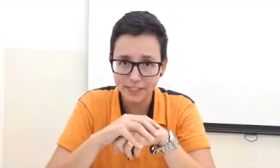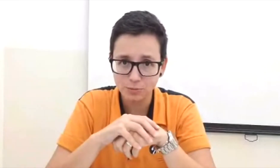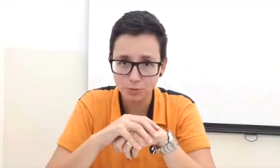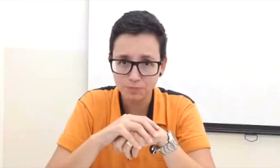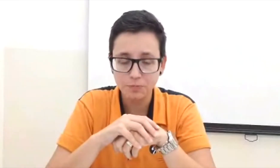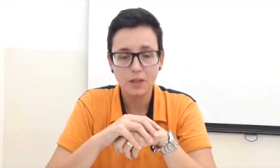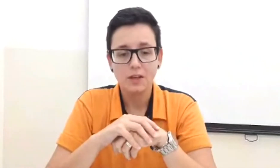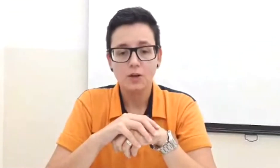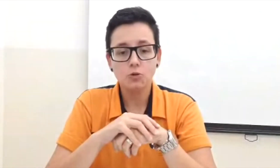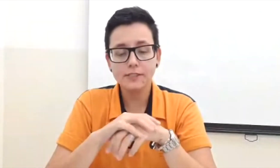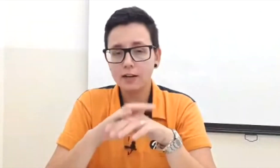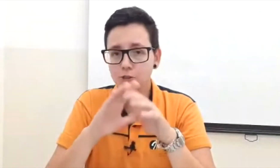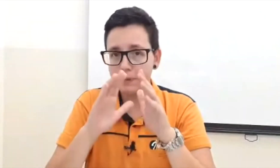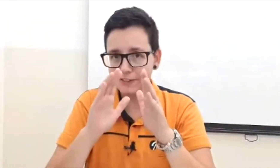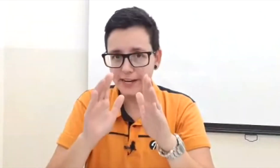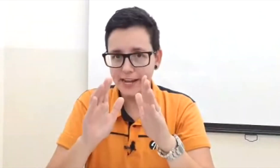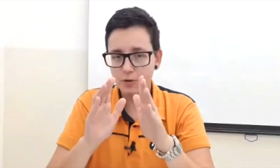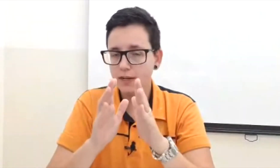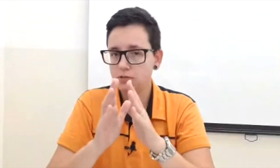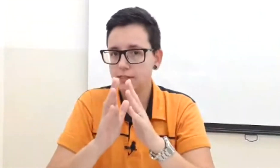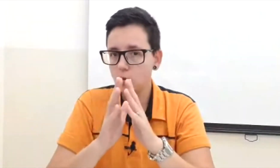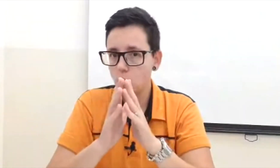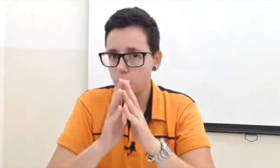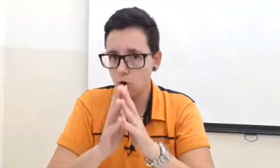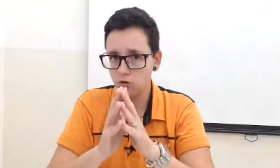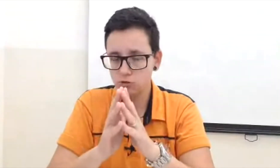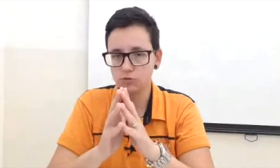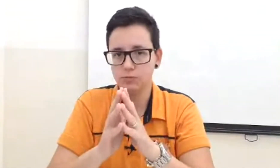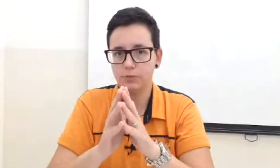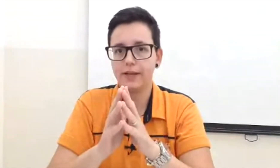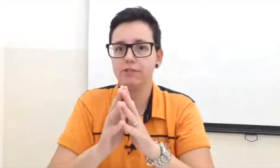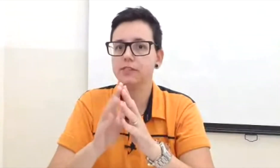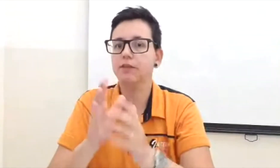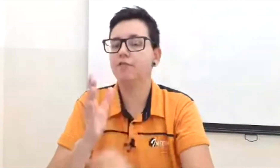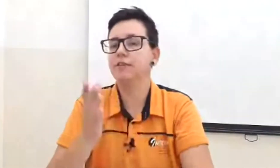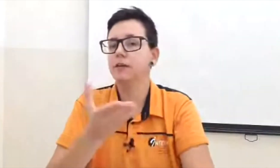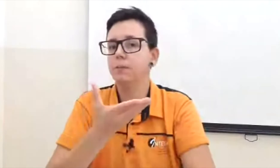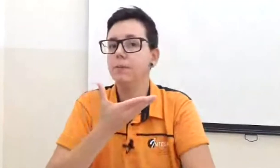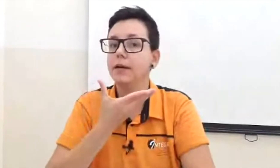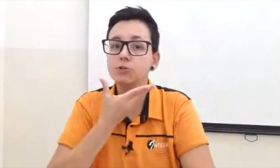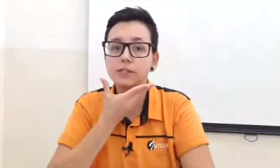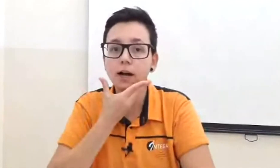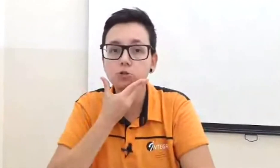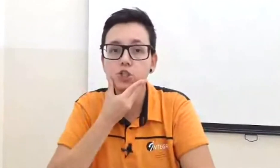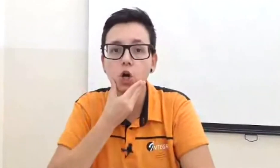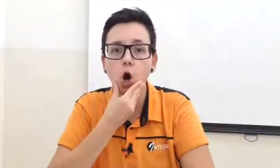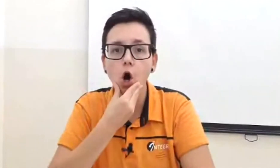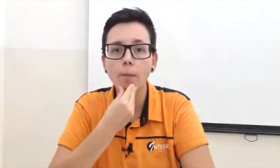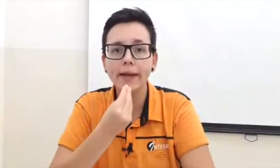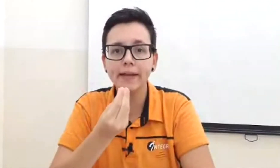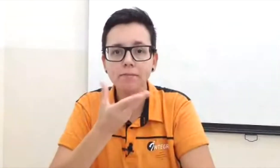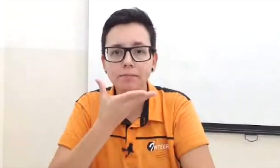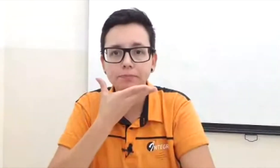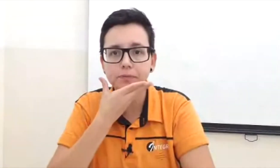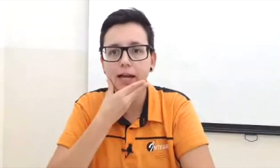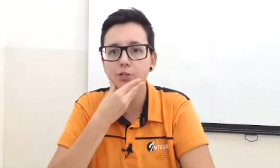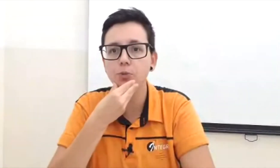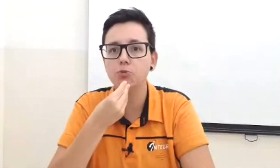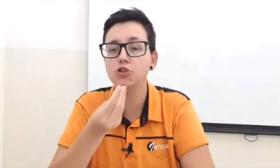mesmo. O sinal de pedreiro, ele é um sinal composto, porque você vai fazer primeiro o sinal de homem, né, tipo puxando